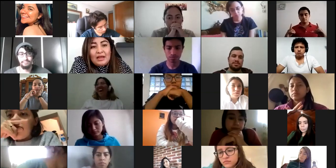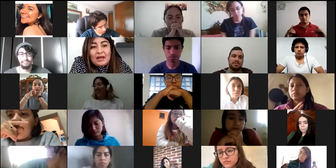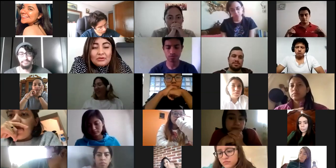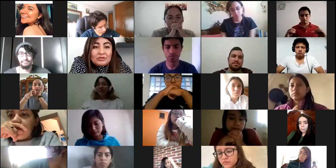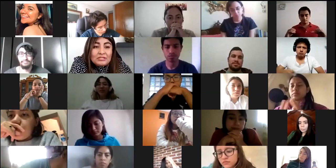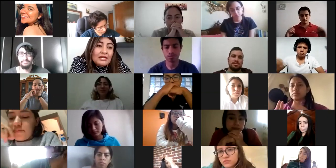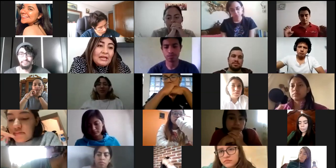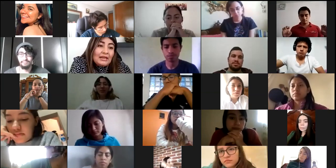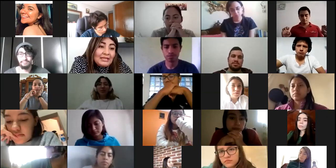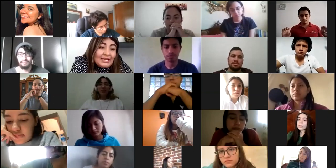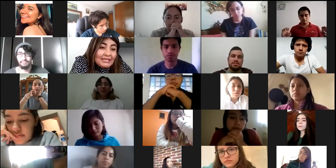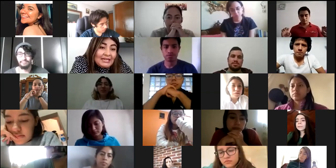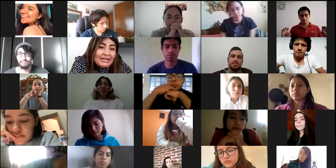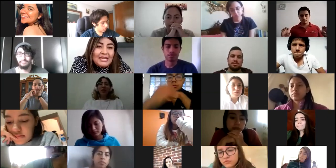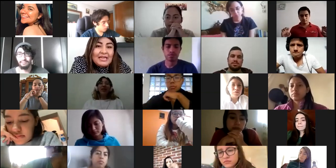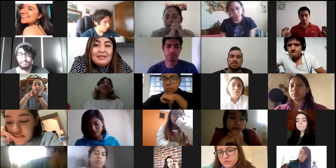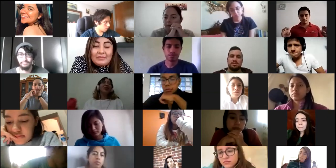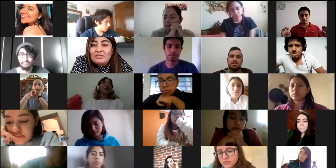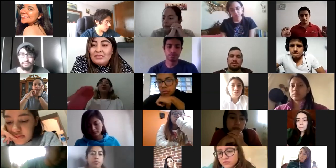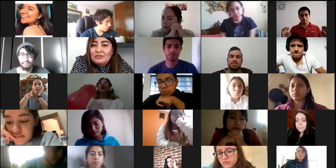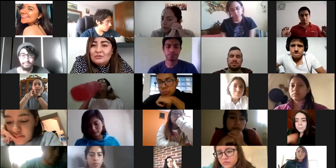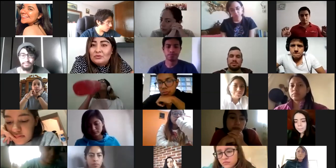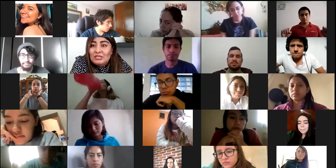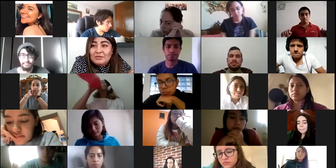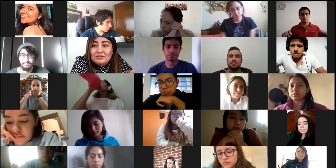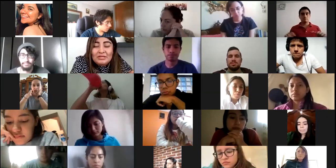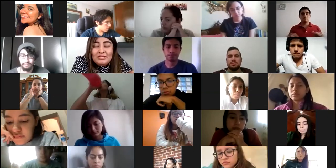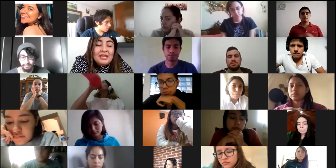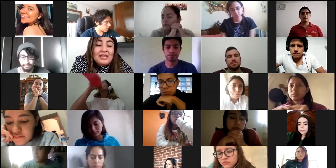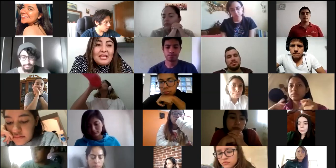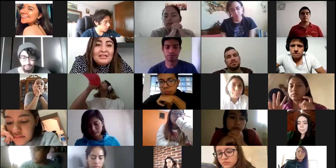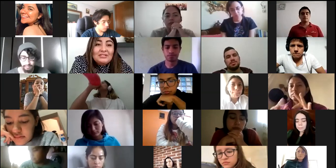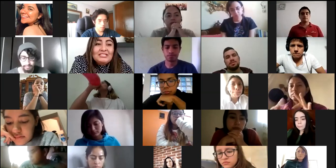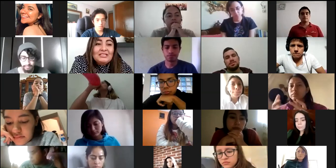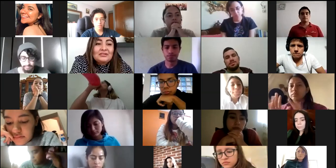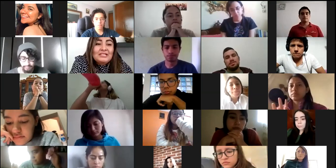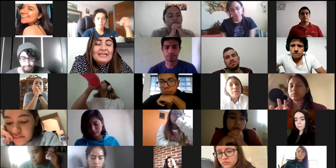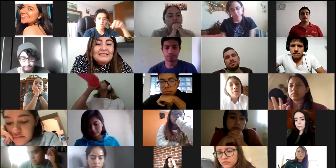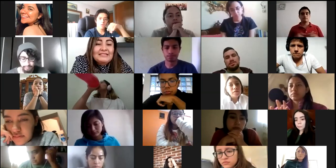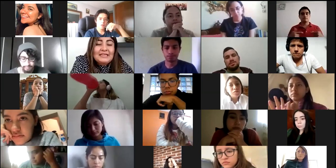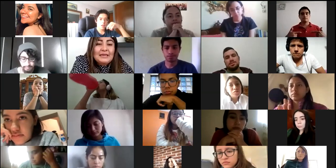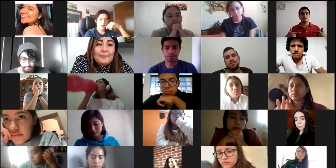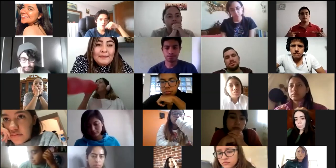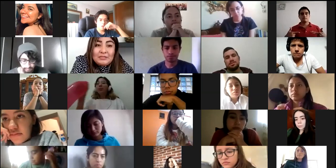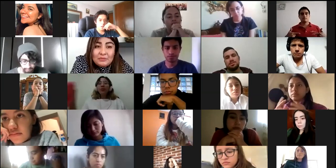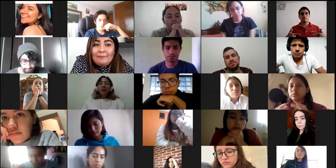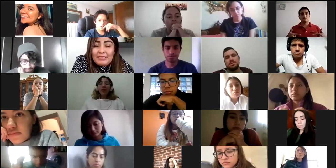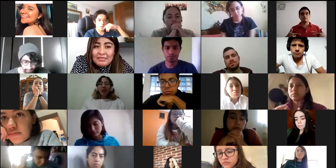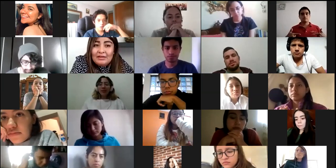audio, se congela la pantalla y más ustedes que son muchas personas. Entonces, chicos, sí les voy a pedir que a los que